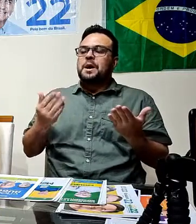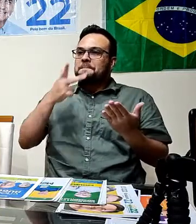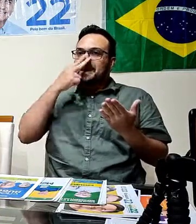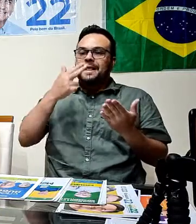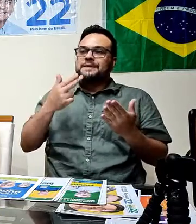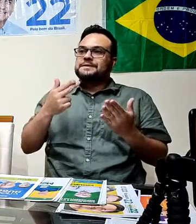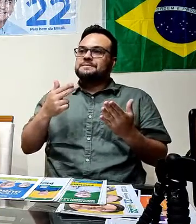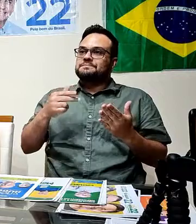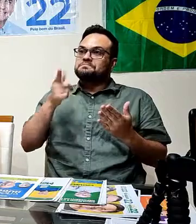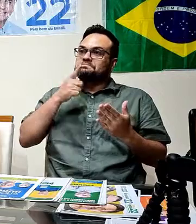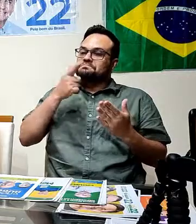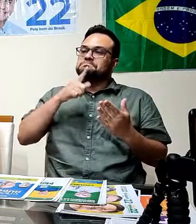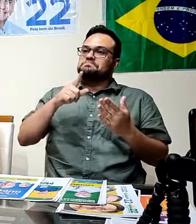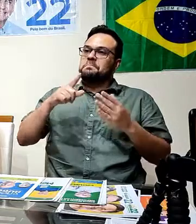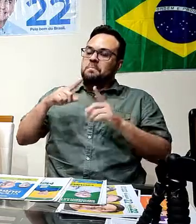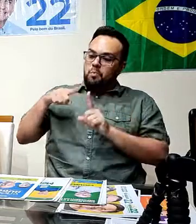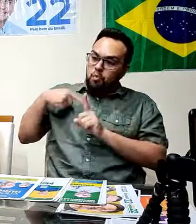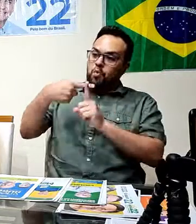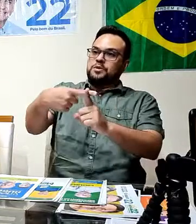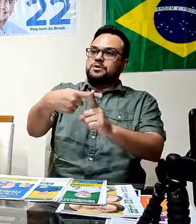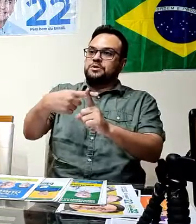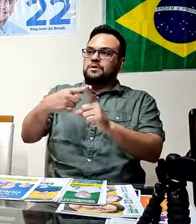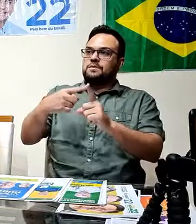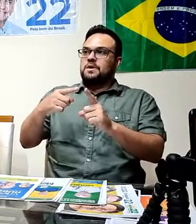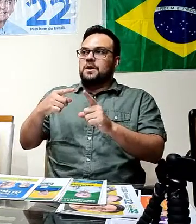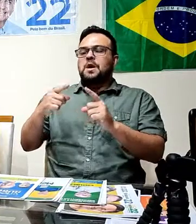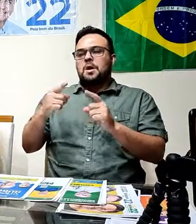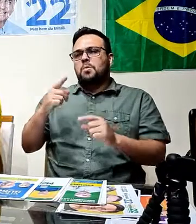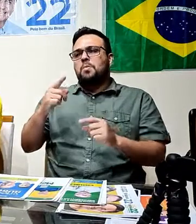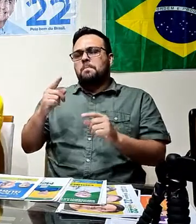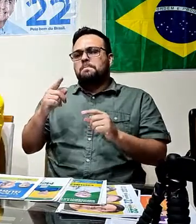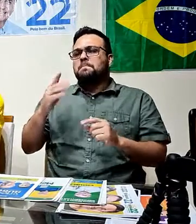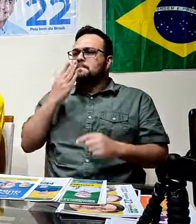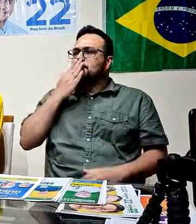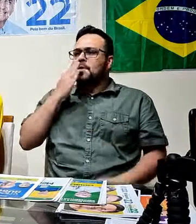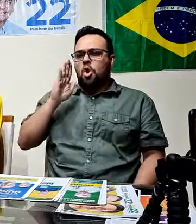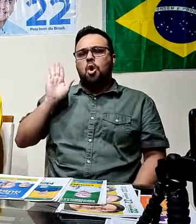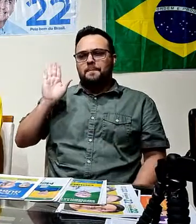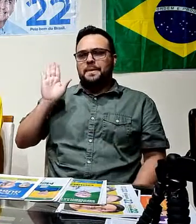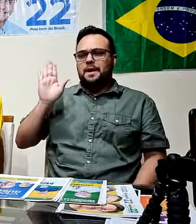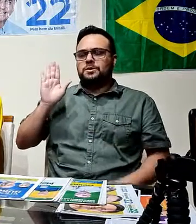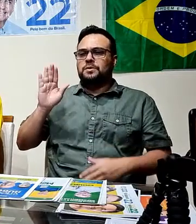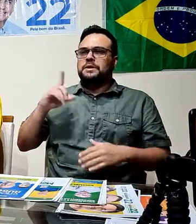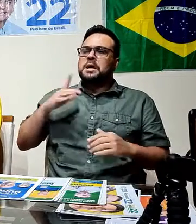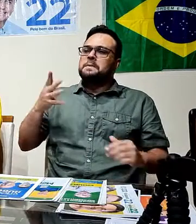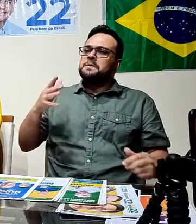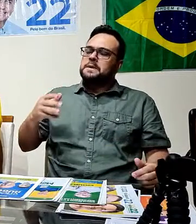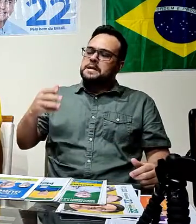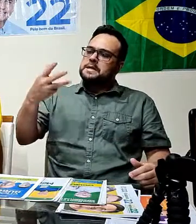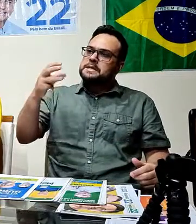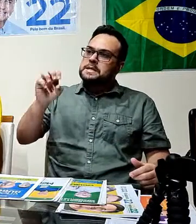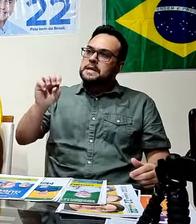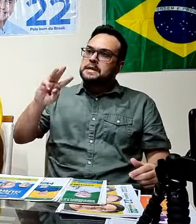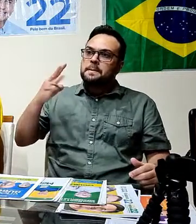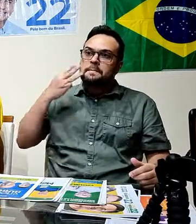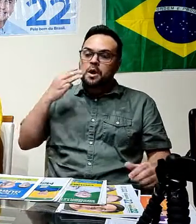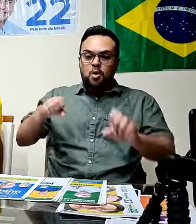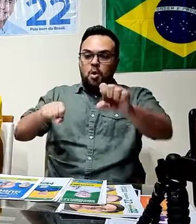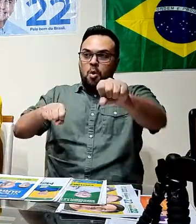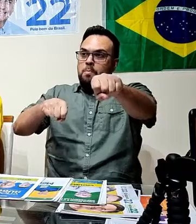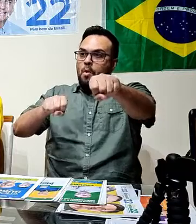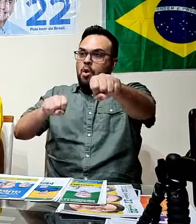Muito obrigado aos motociclistas. Eu prometo apurar os números, mas parece que nós temos na ordem de 30 milhões de motos pelo Brasil e